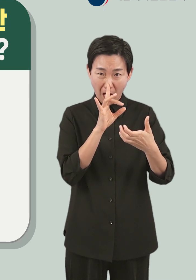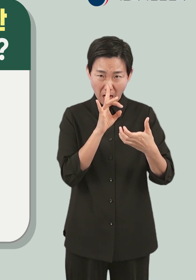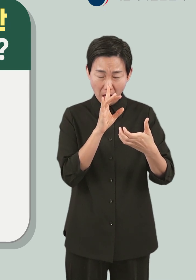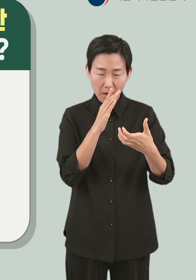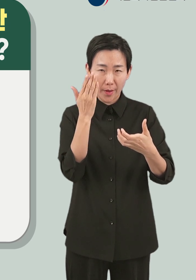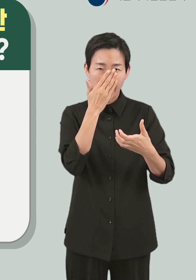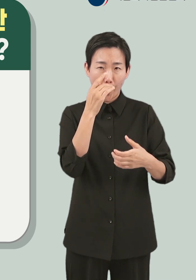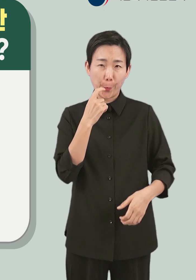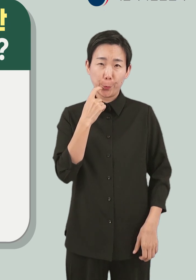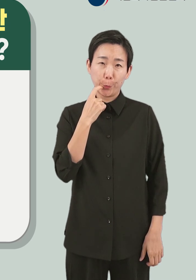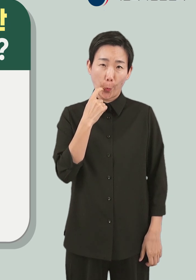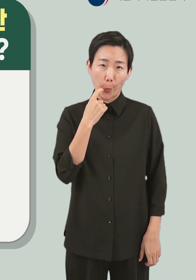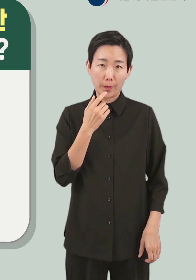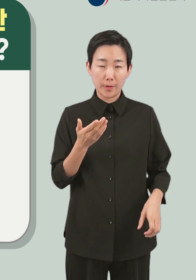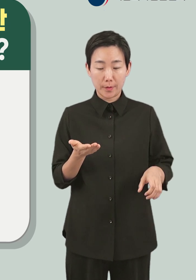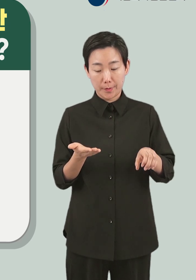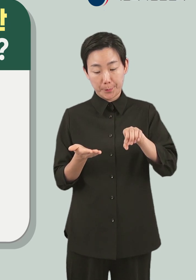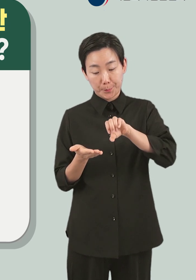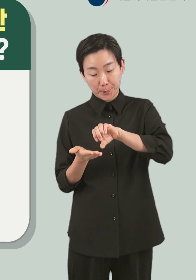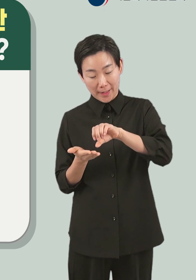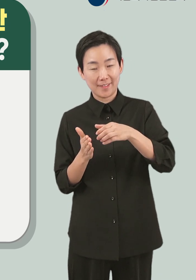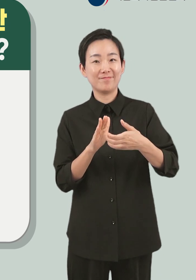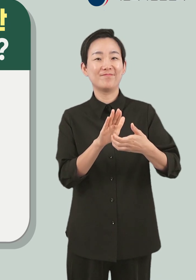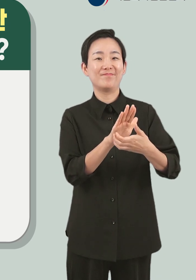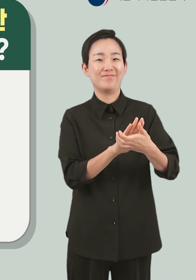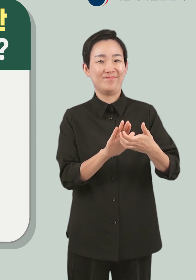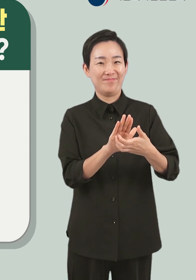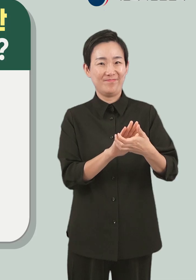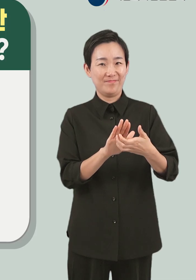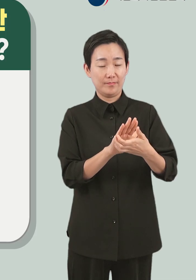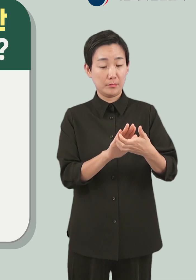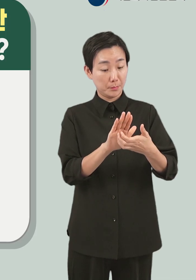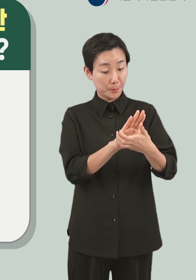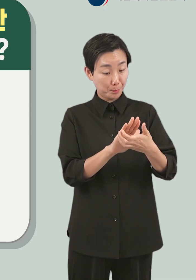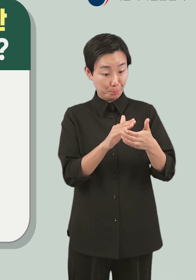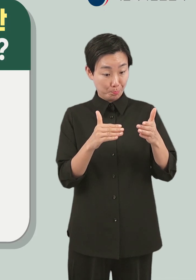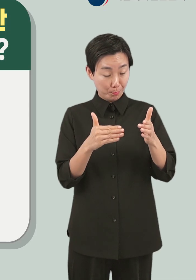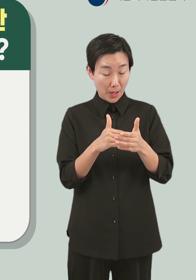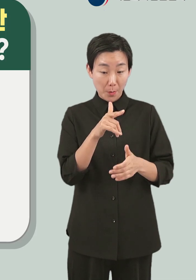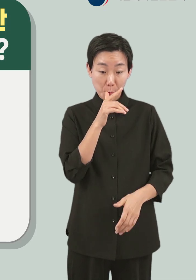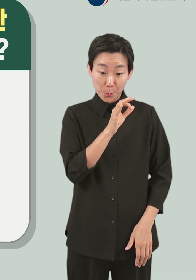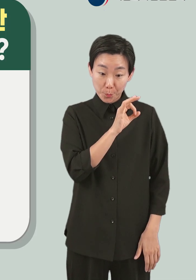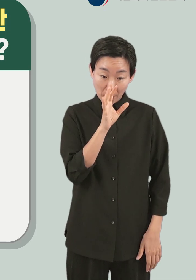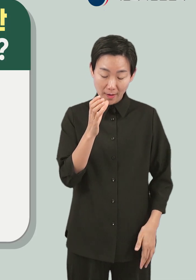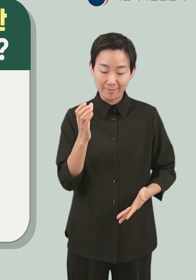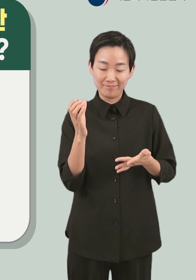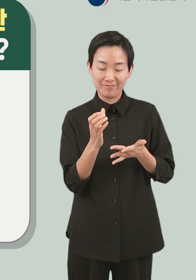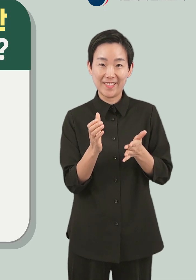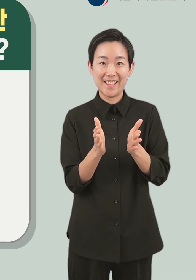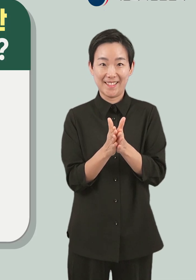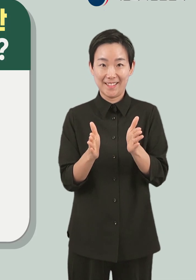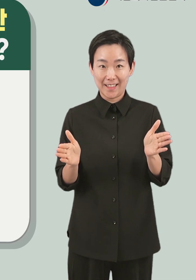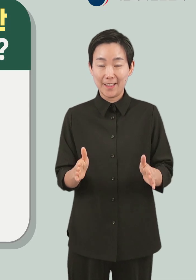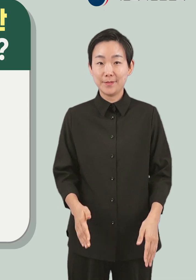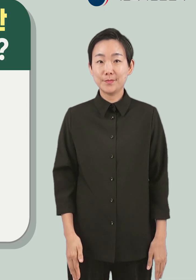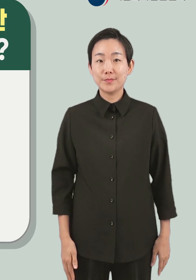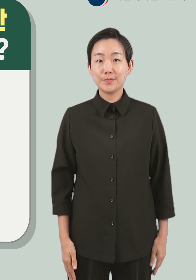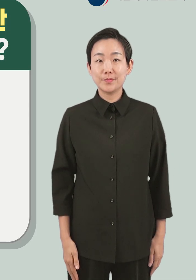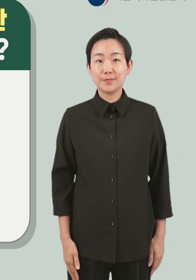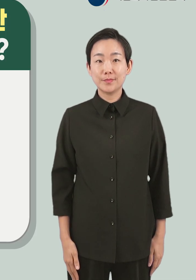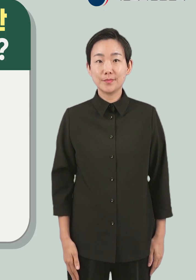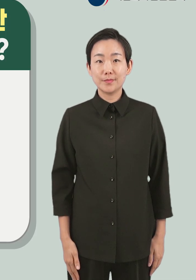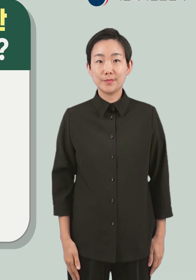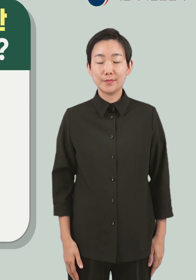소독이 필요할 경우 70% 이소프로필 알코올을 부드러운 천에 묻혀 표면을 닦습니다. 세척 후에는